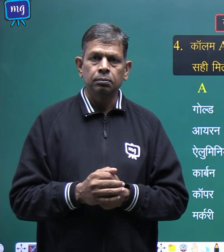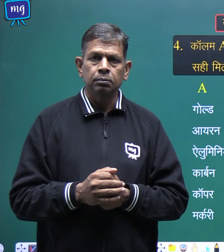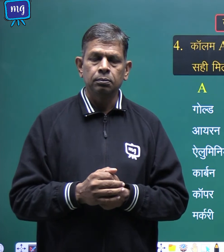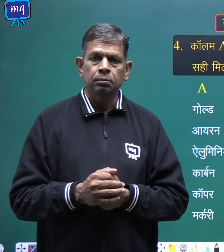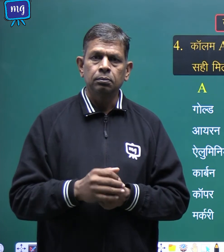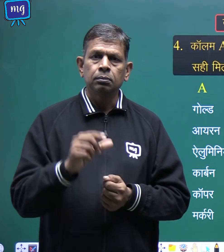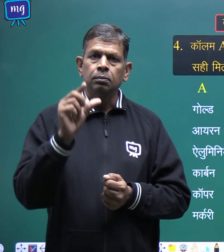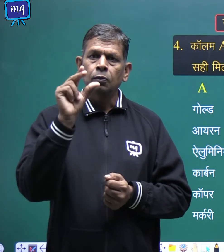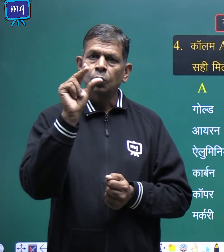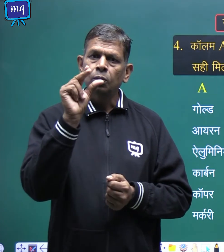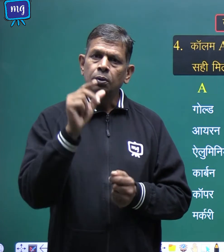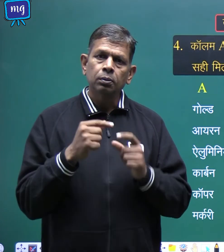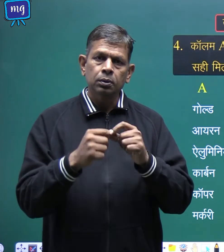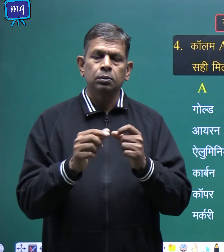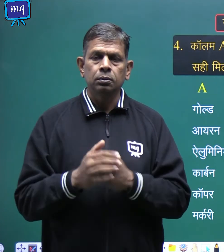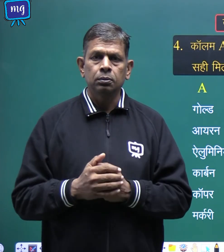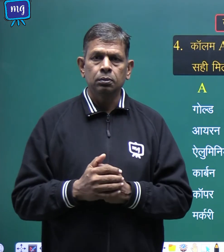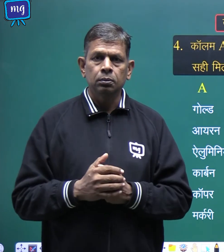लघु उत्तरात्मक प्रश्न।